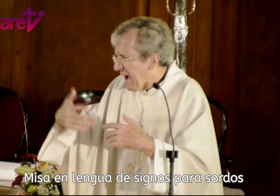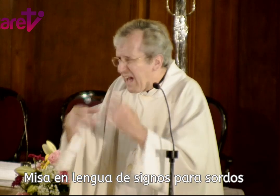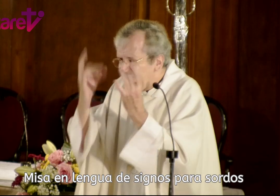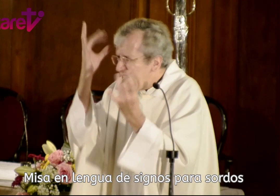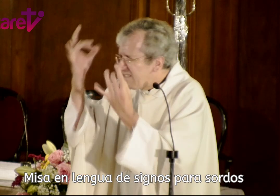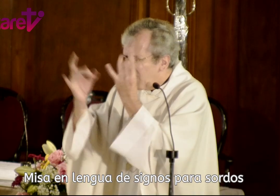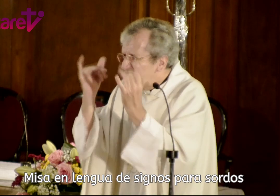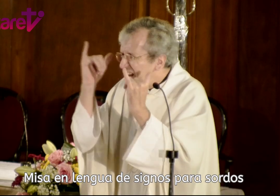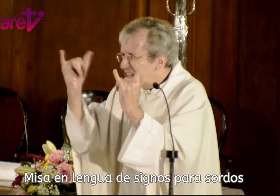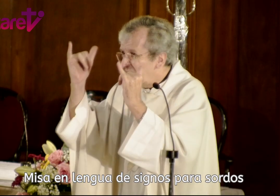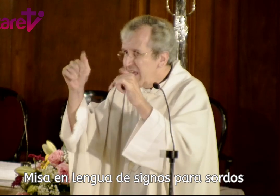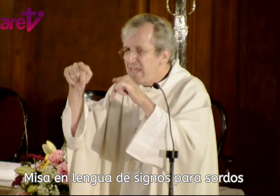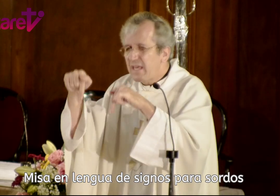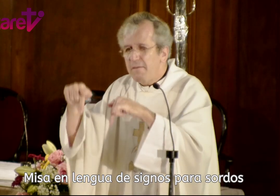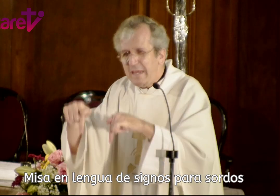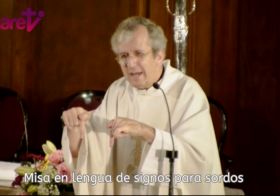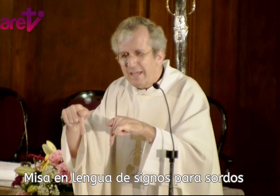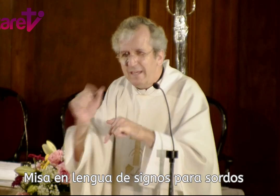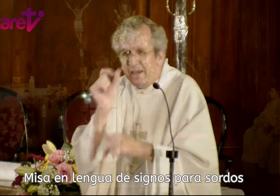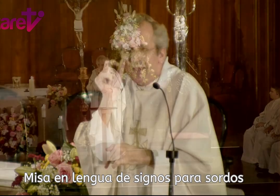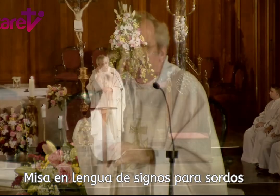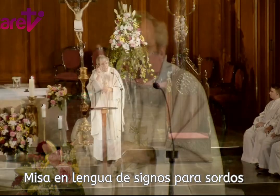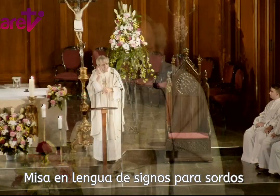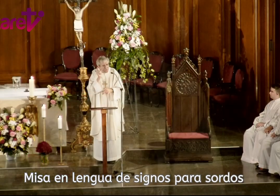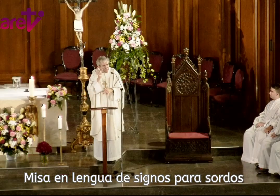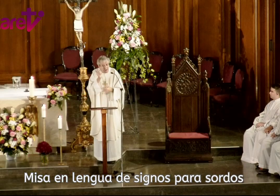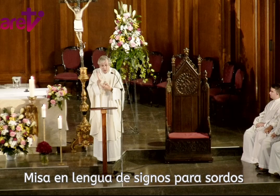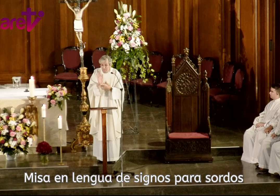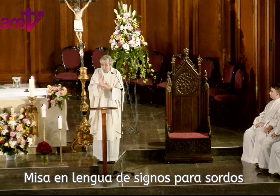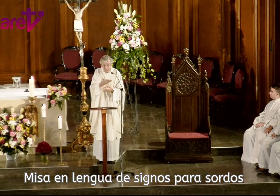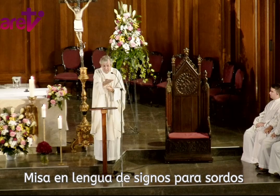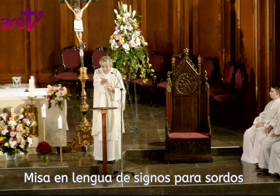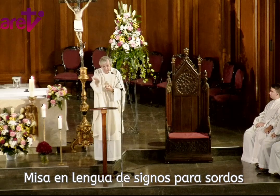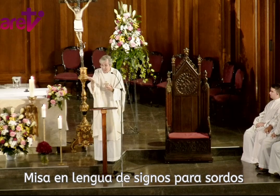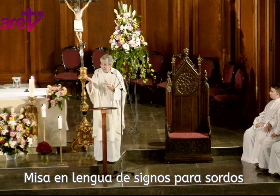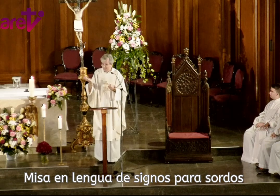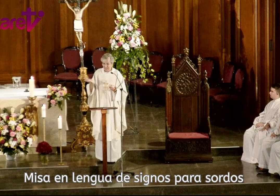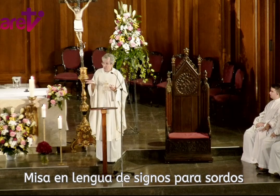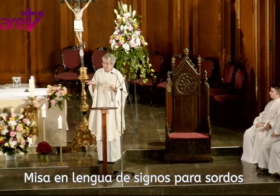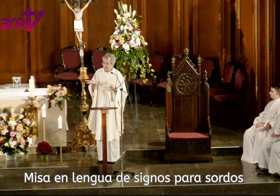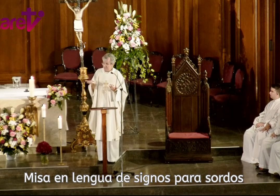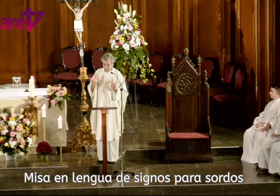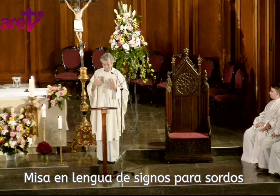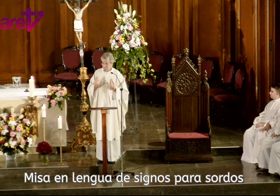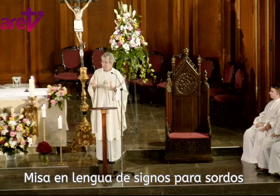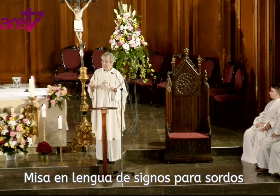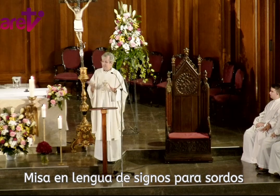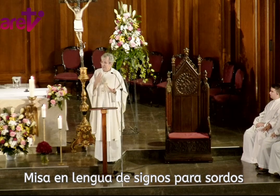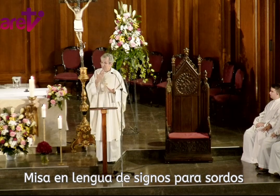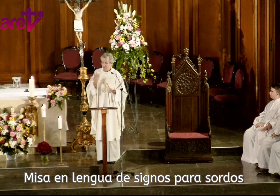equivocada, de tonterías, y que vienen aquí y que descubren por la presencia de nuestras vidas, de nuestro